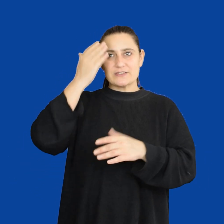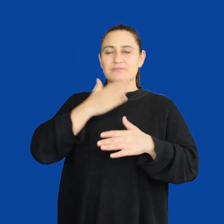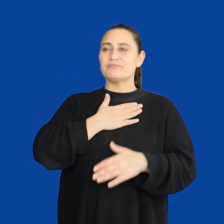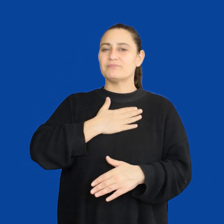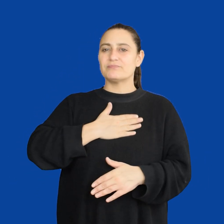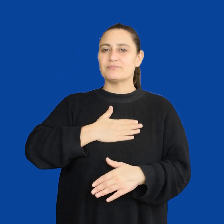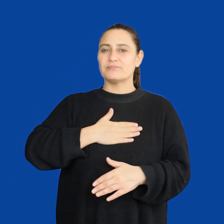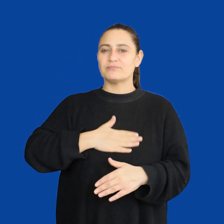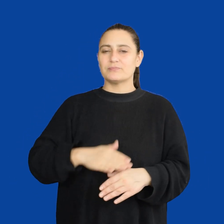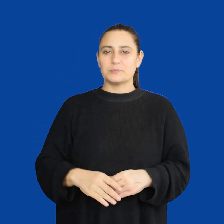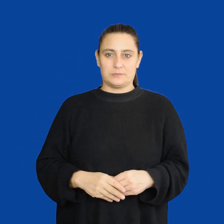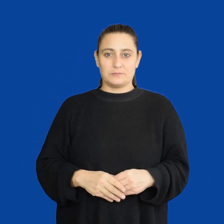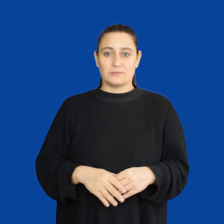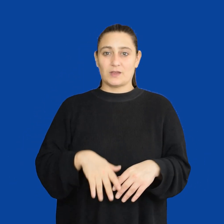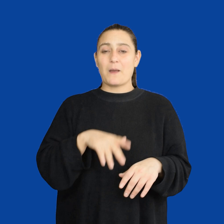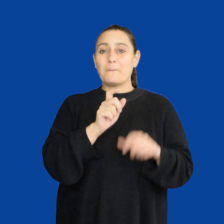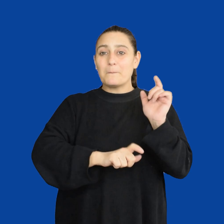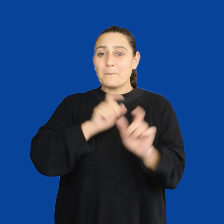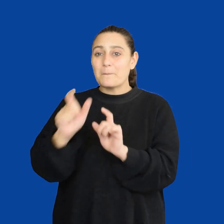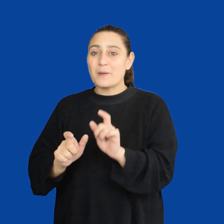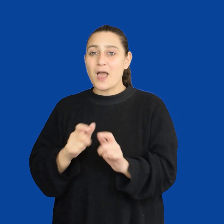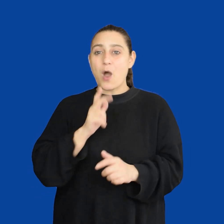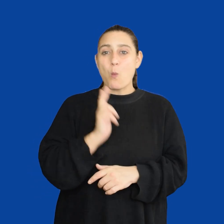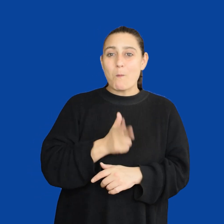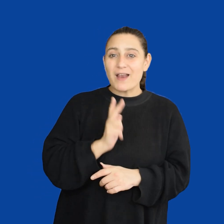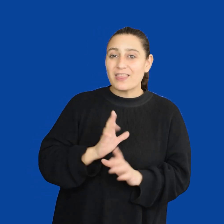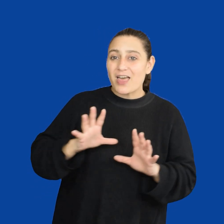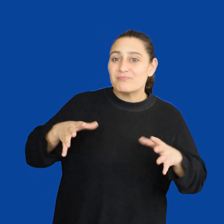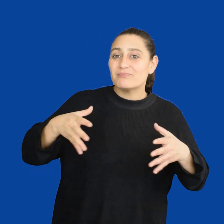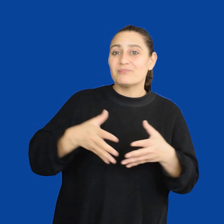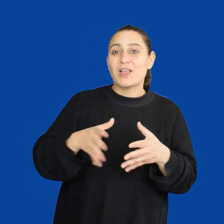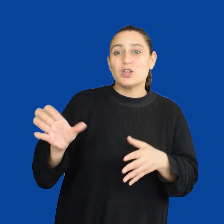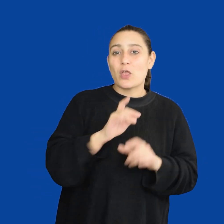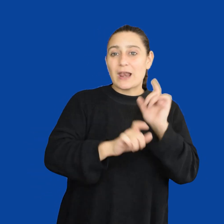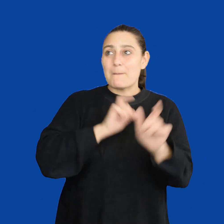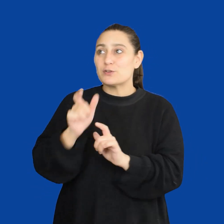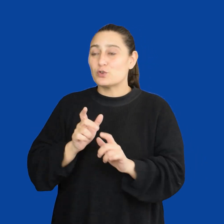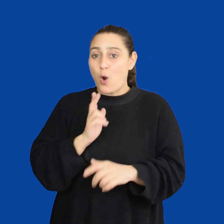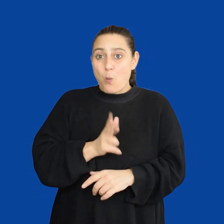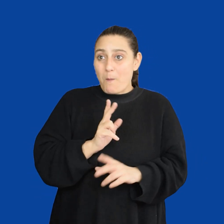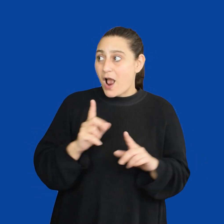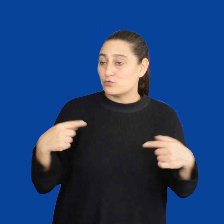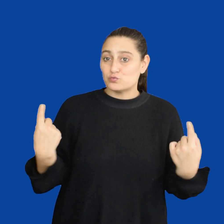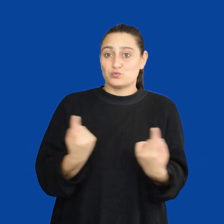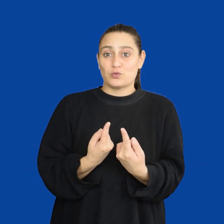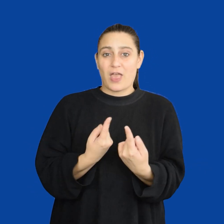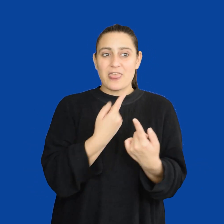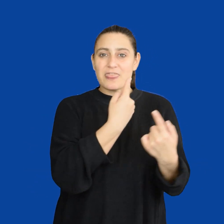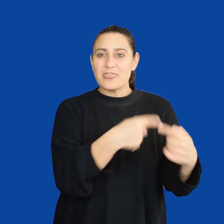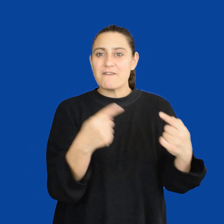actos. La humanidad es un término que abarca a todas las personas de nuestra especie. Las diferencias sociales